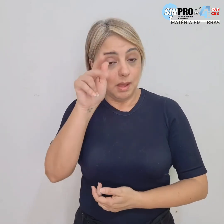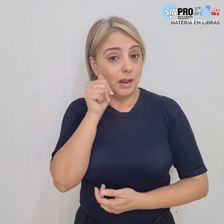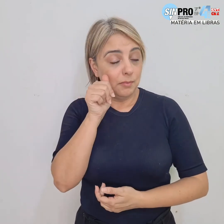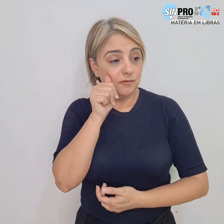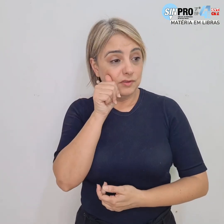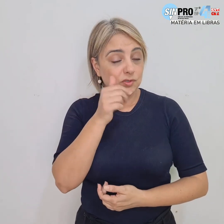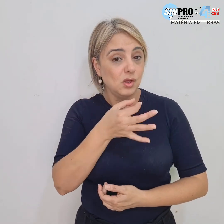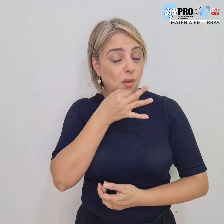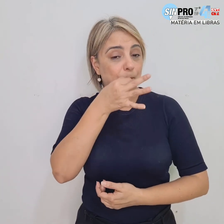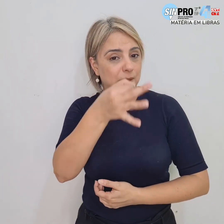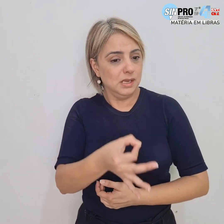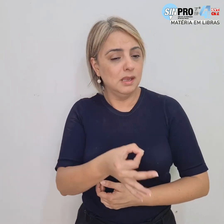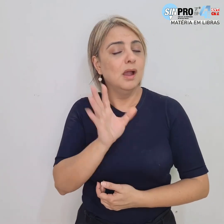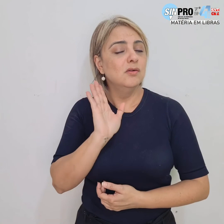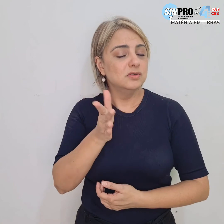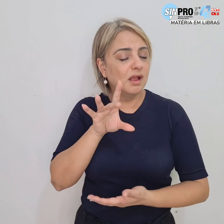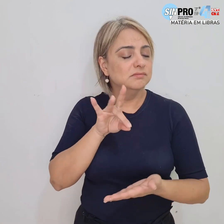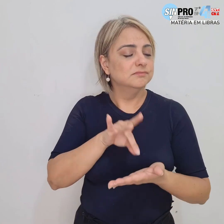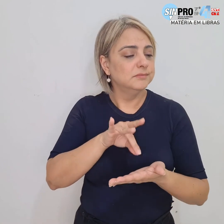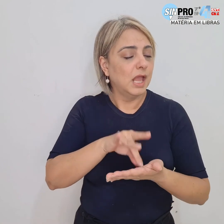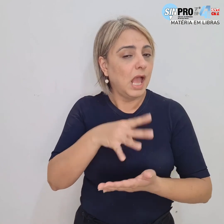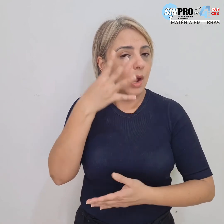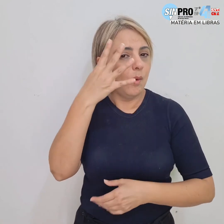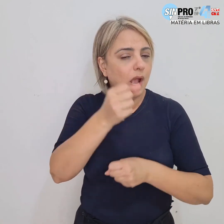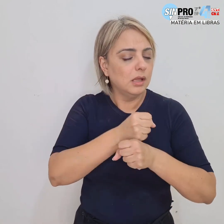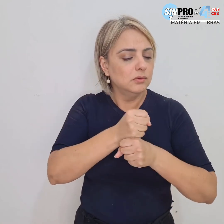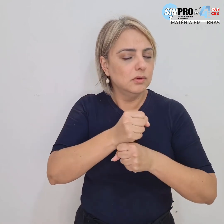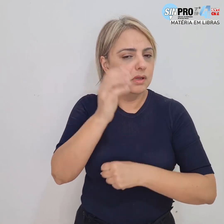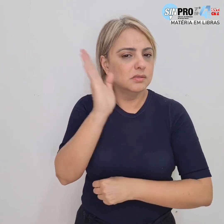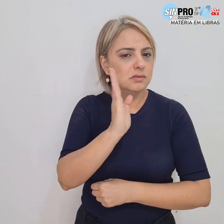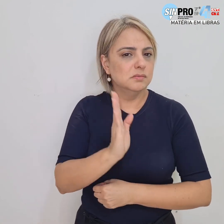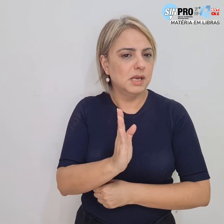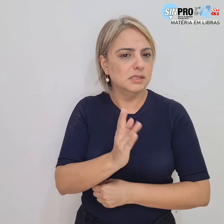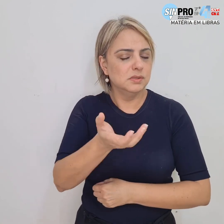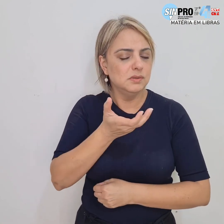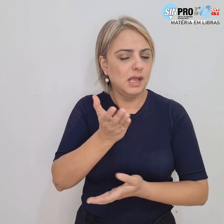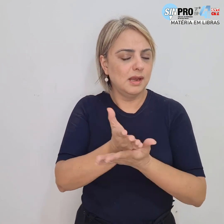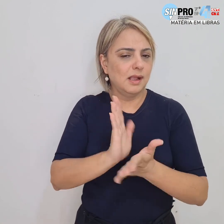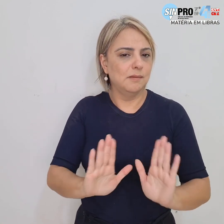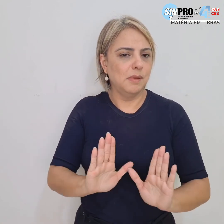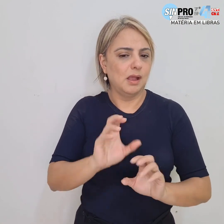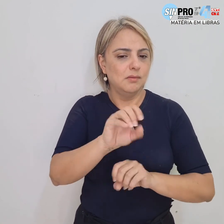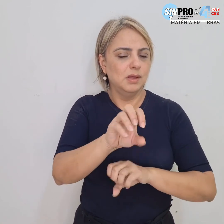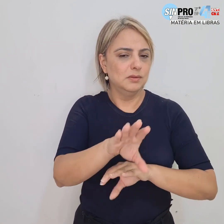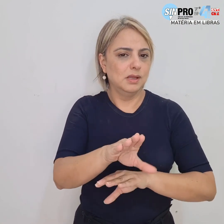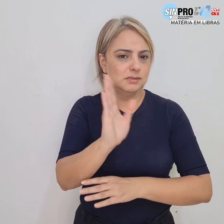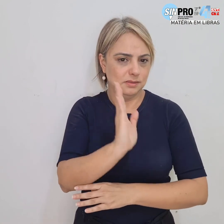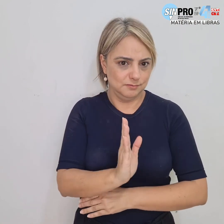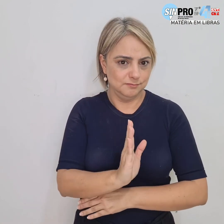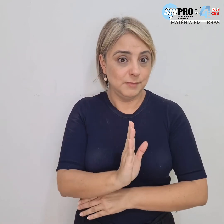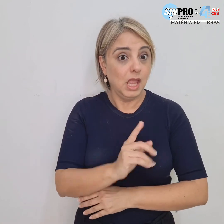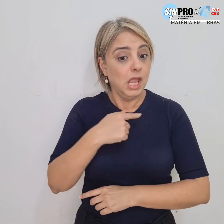uma realidade que já existe há 4 anos no Brasil e tem se potencializado